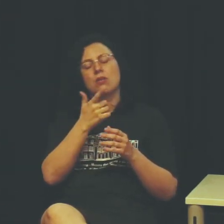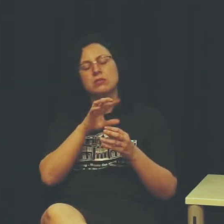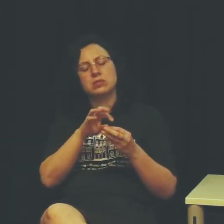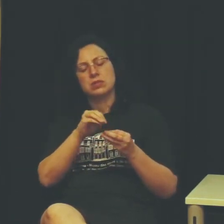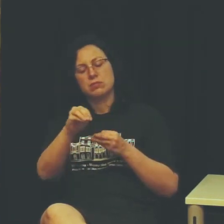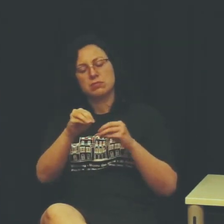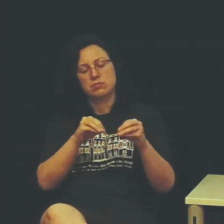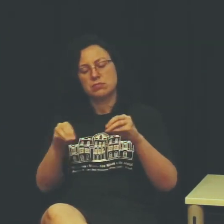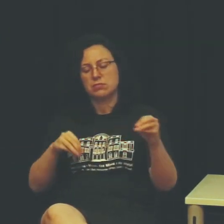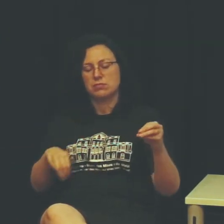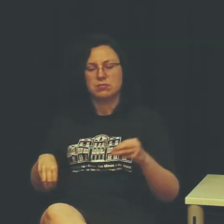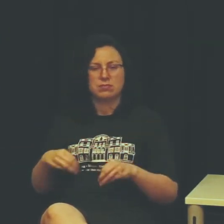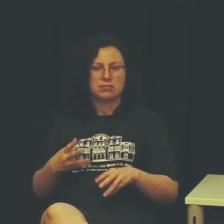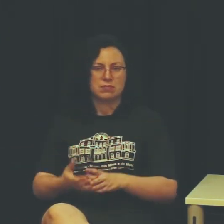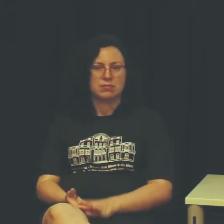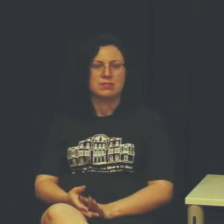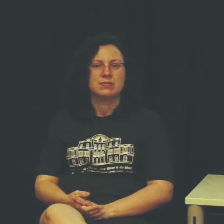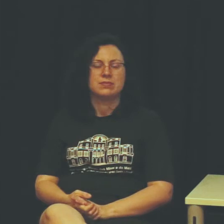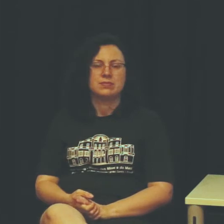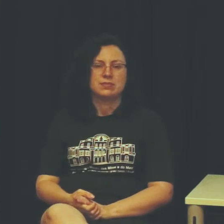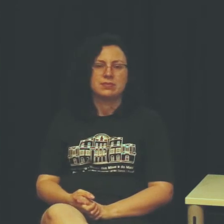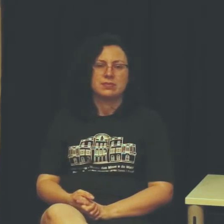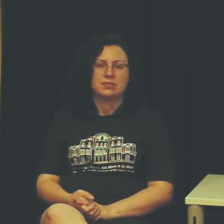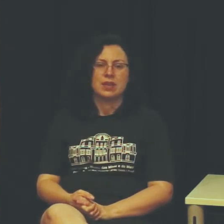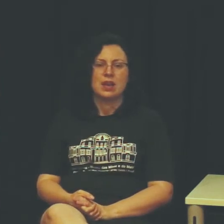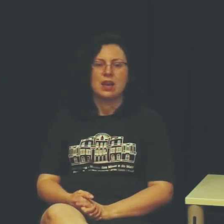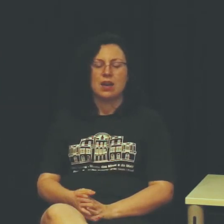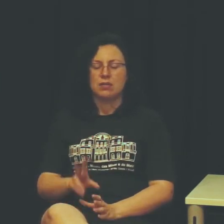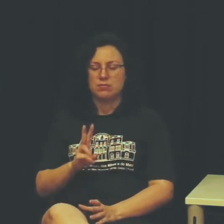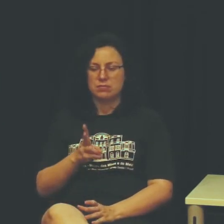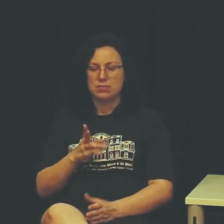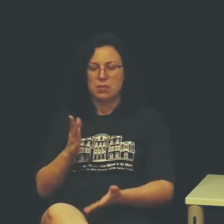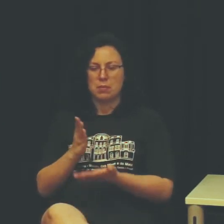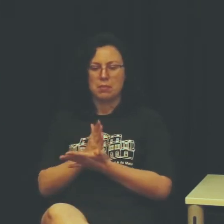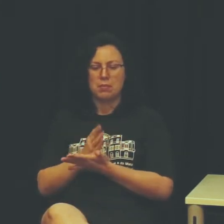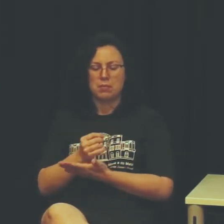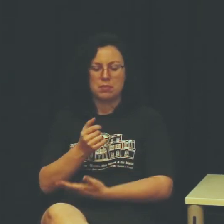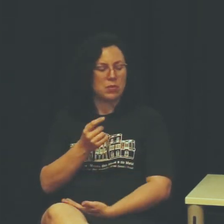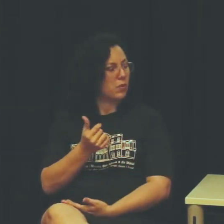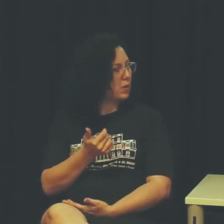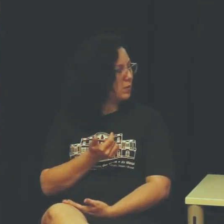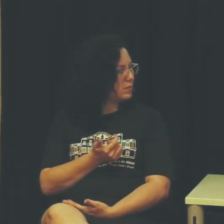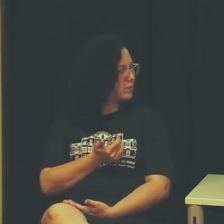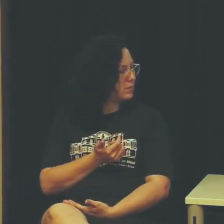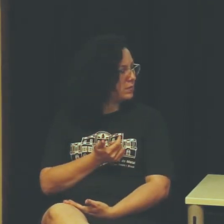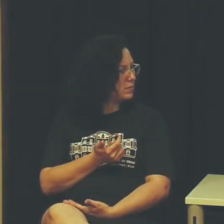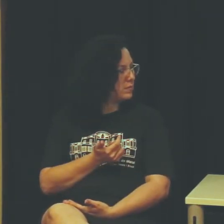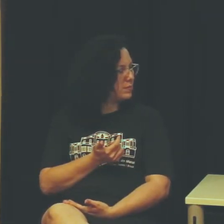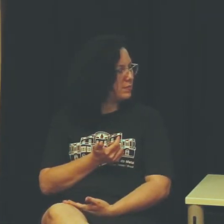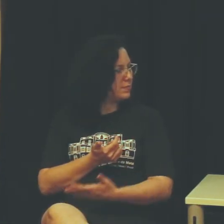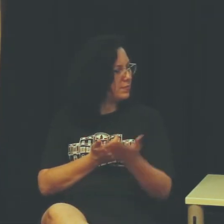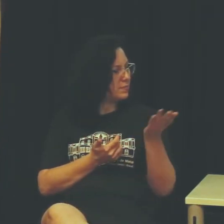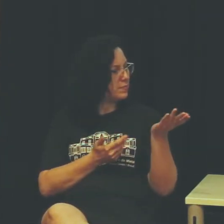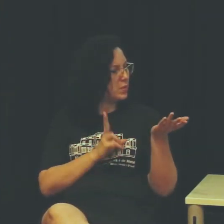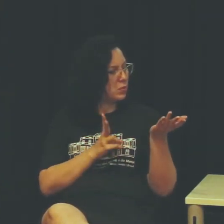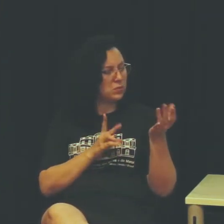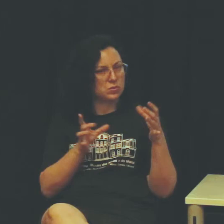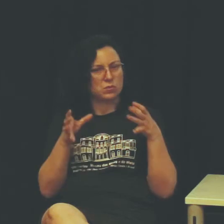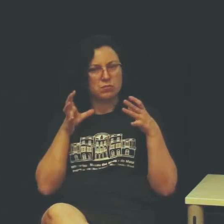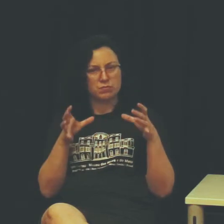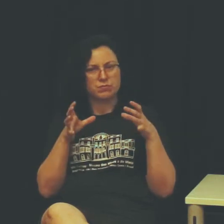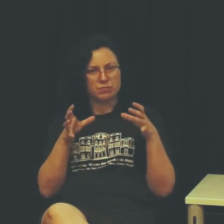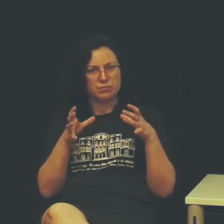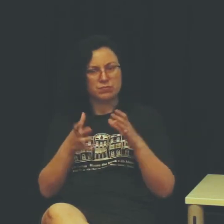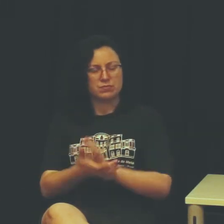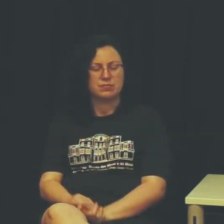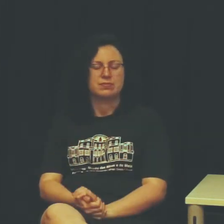pedaços para os garimpeiros que estavam trabalhando ali. E eles mantiveram algumas poucas, né? Como essas duas que ainda se encontram dessa forma bruta nesse